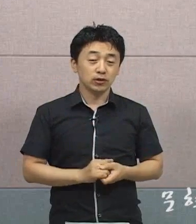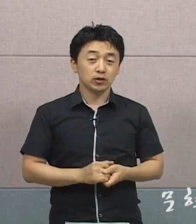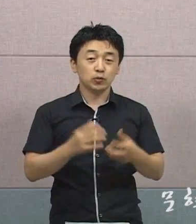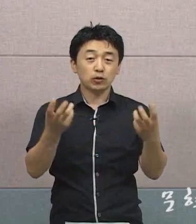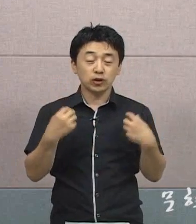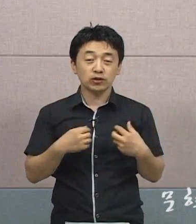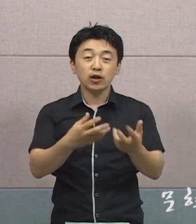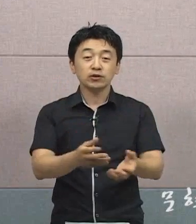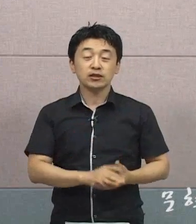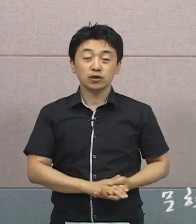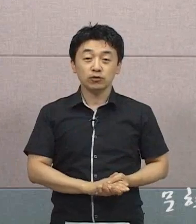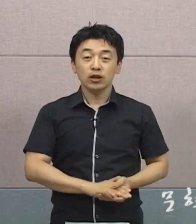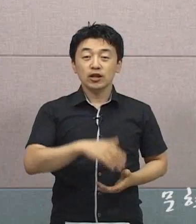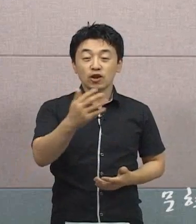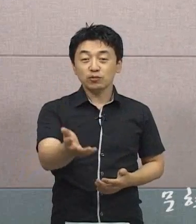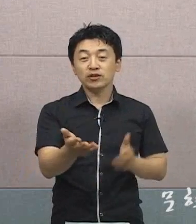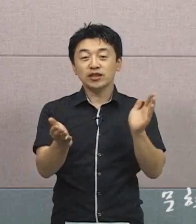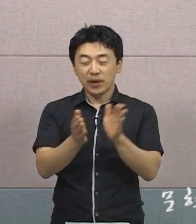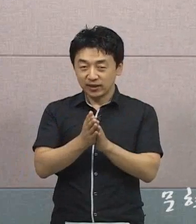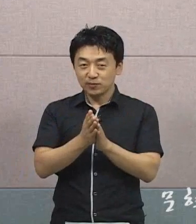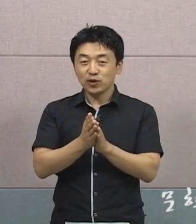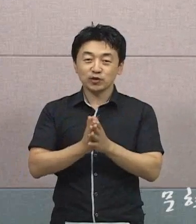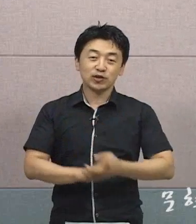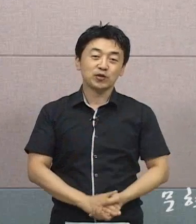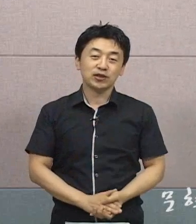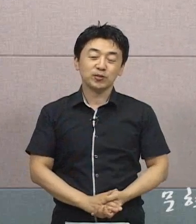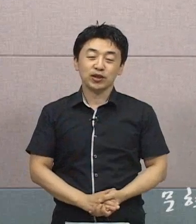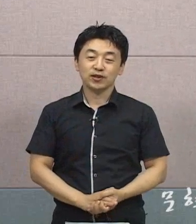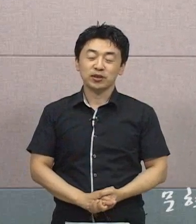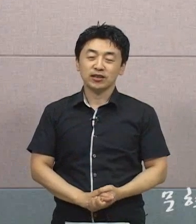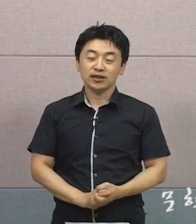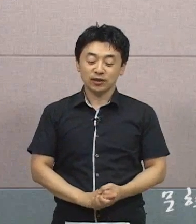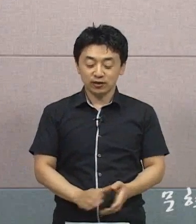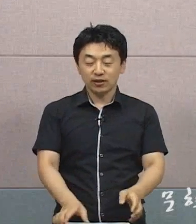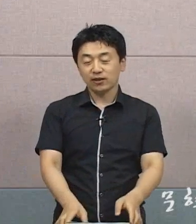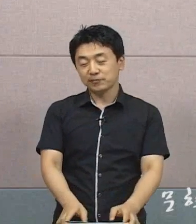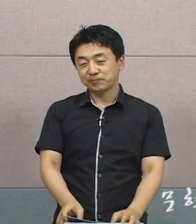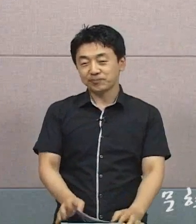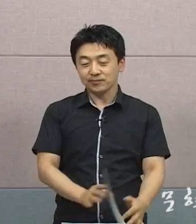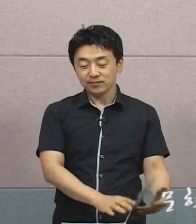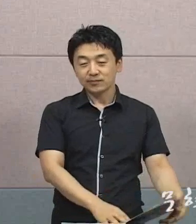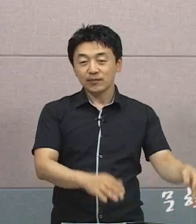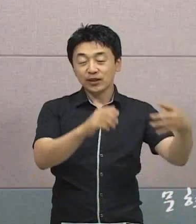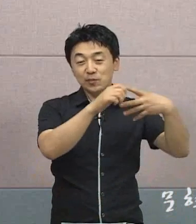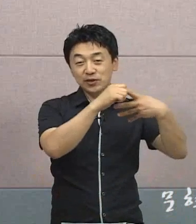그리고 외우셔서 사용을 하실 때도 여러분들한테 맞는 모양으로 사용을 하시면 되겠습니다. 그래서요, 첫